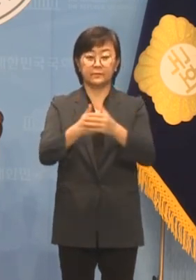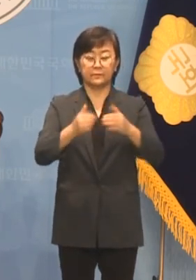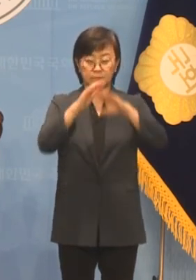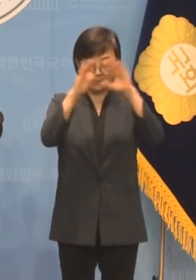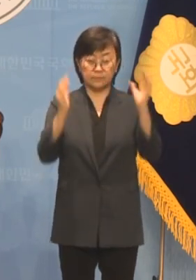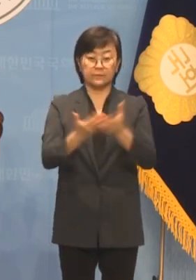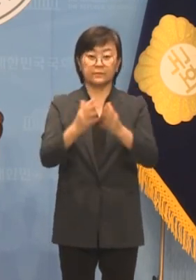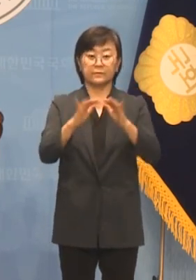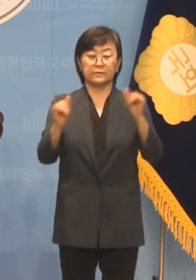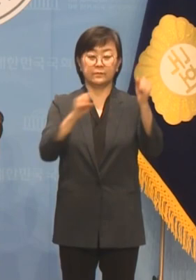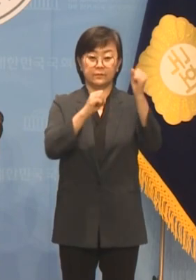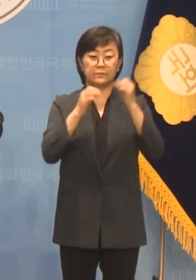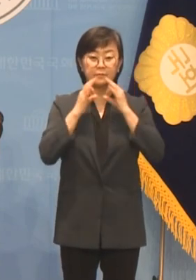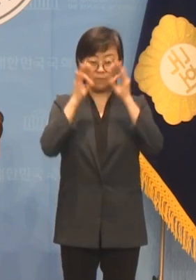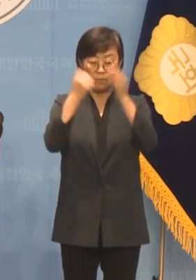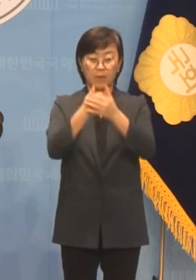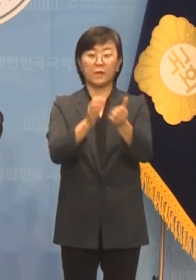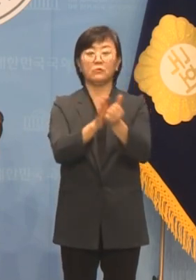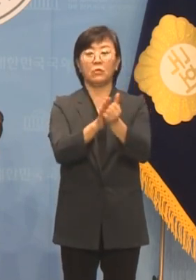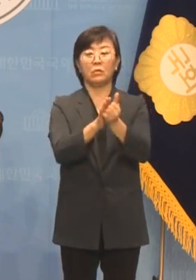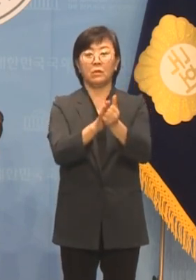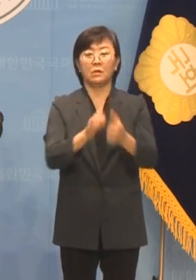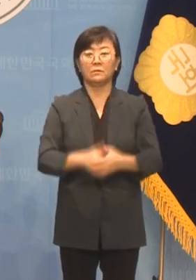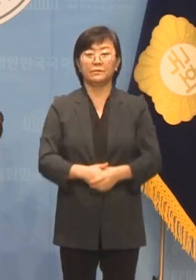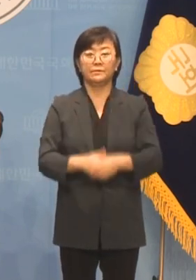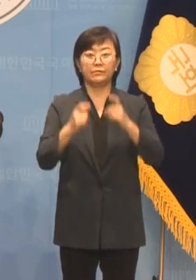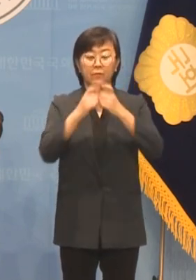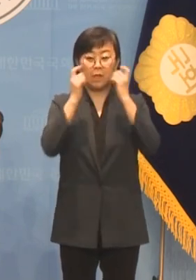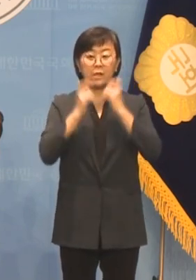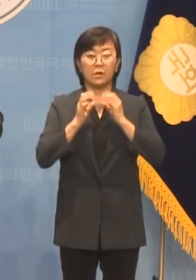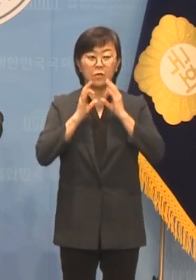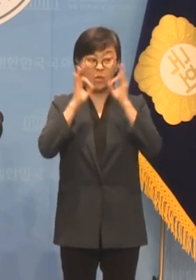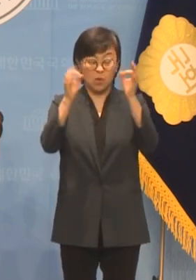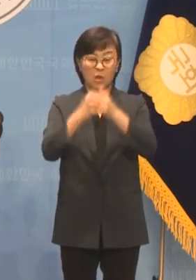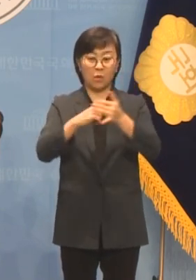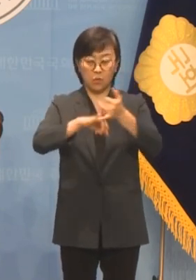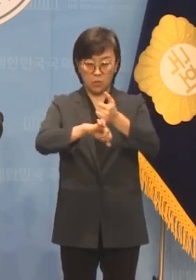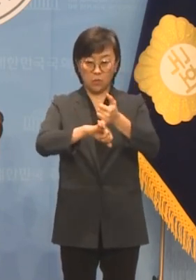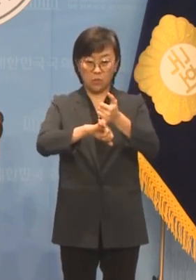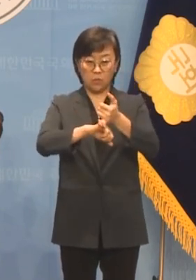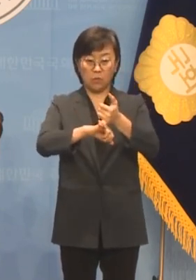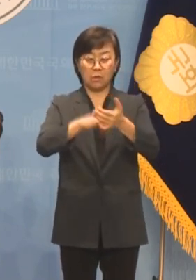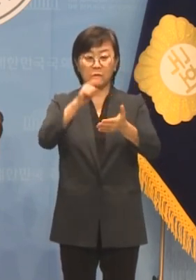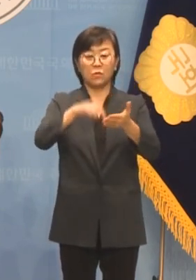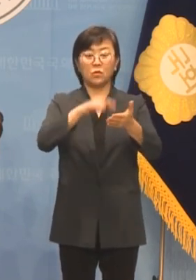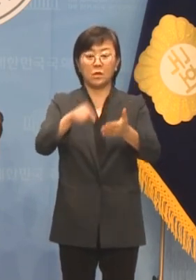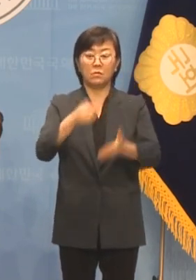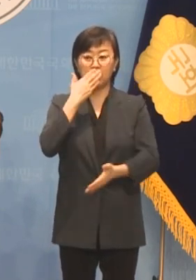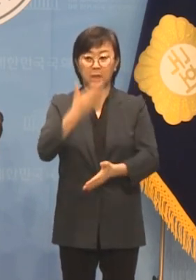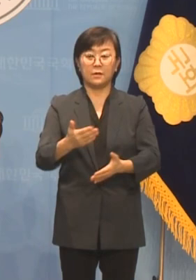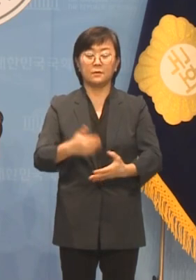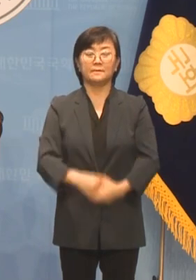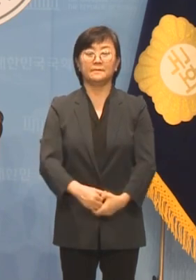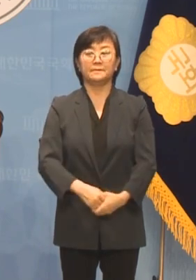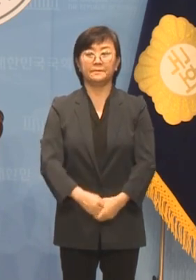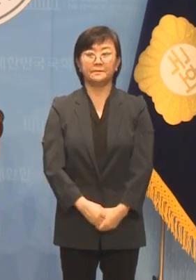모든 국민의 노력을 응원하겠습니다. 개인의 노력이 반드시 보상받도록